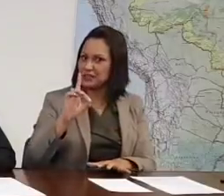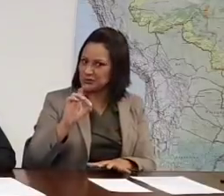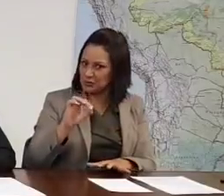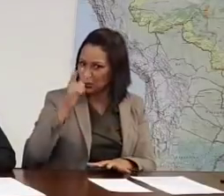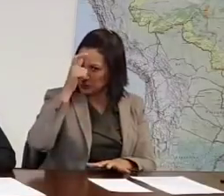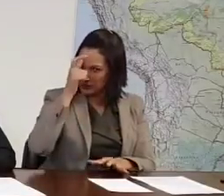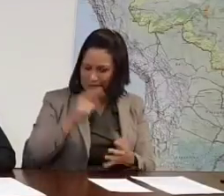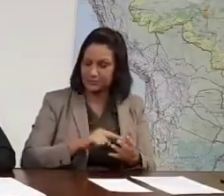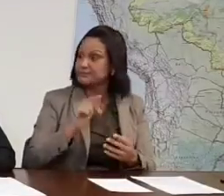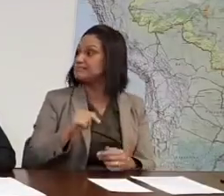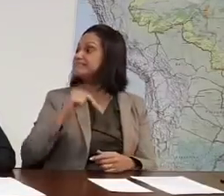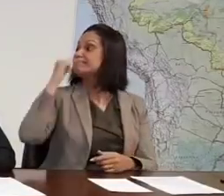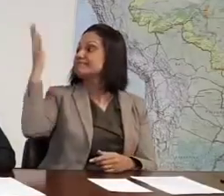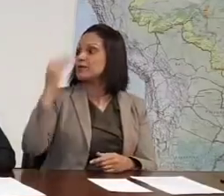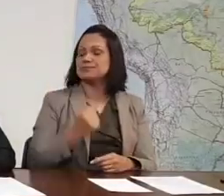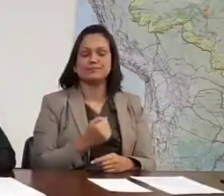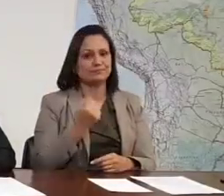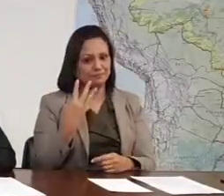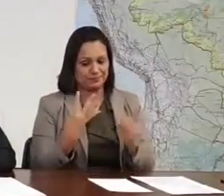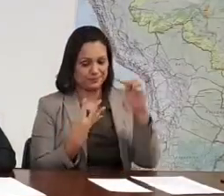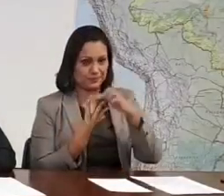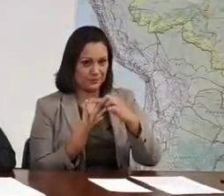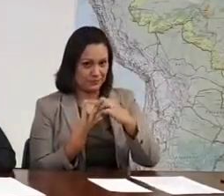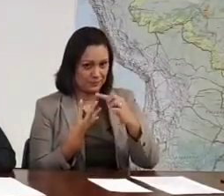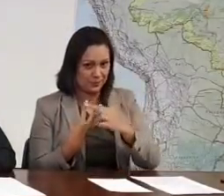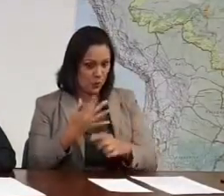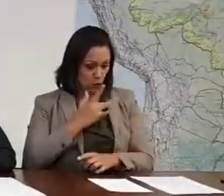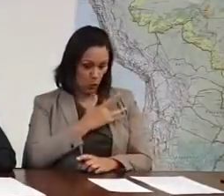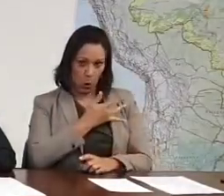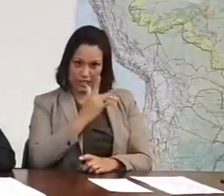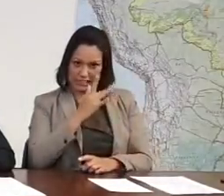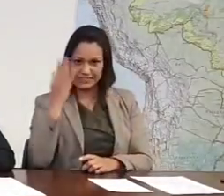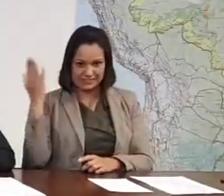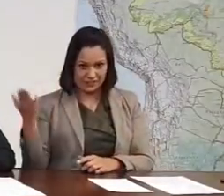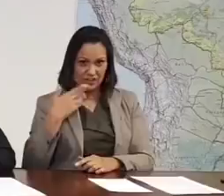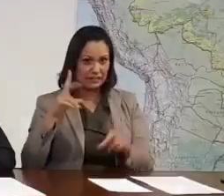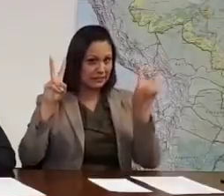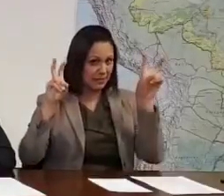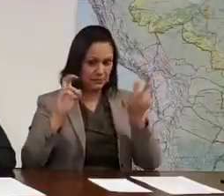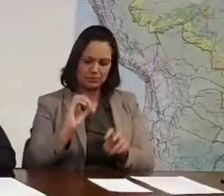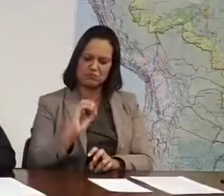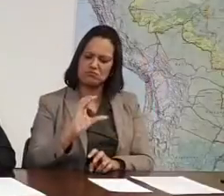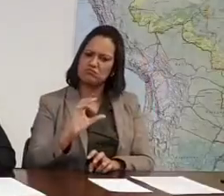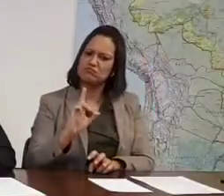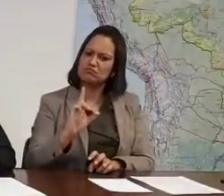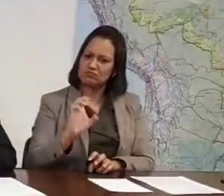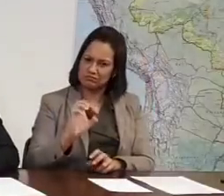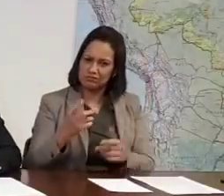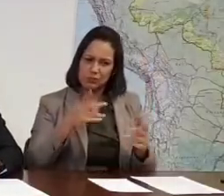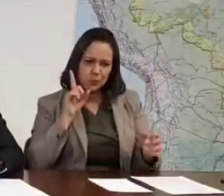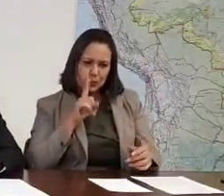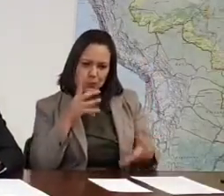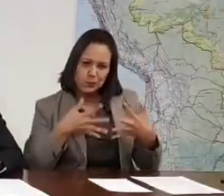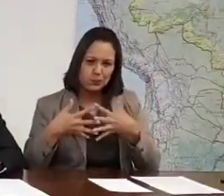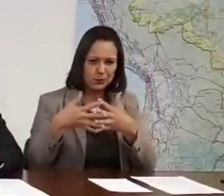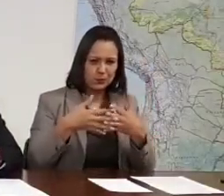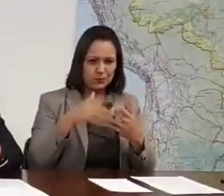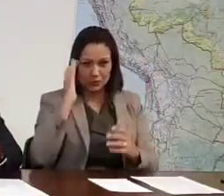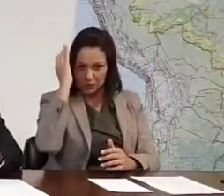Casa Civil, que vai falar sobre a CDE. Está caminhando, depois da nossa última viagem aos Estados Unidos. O